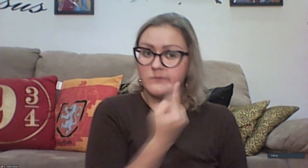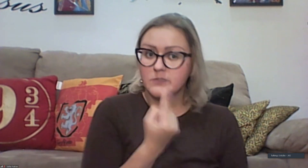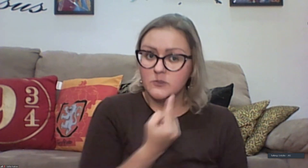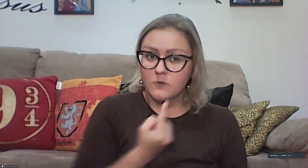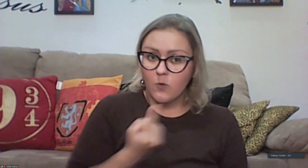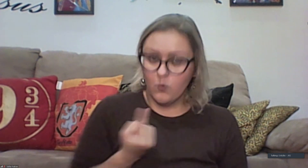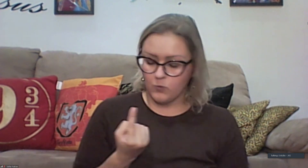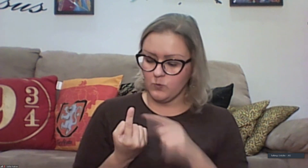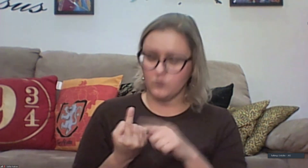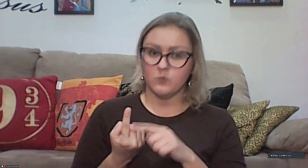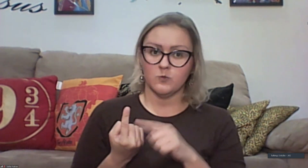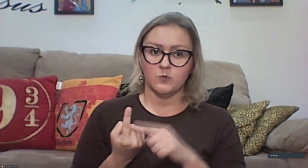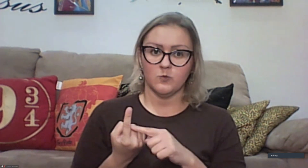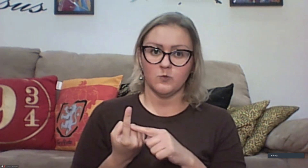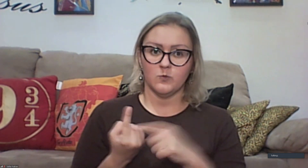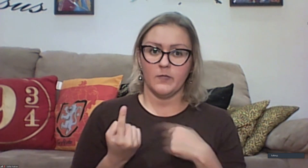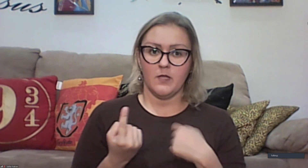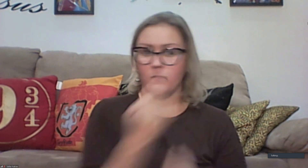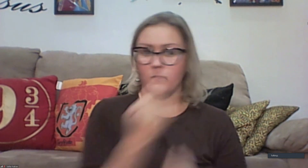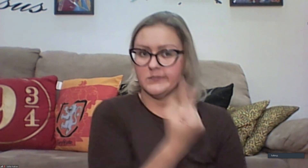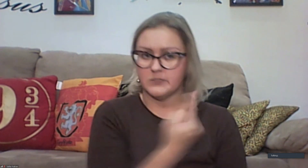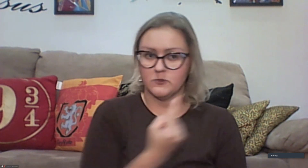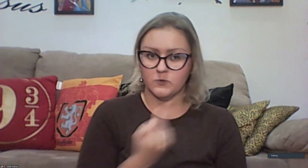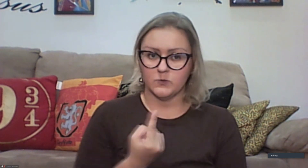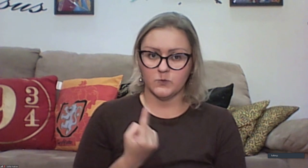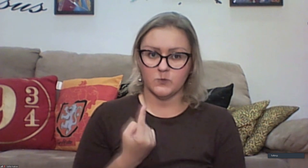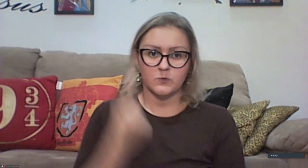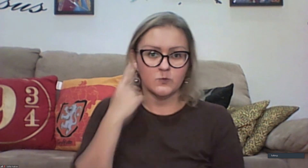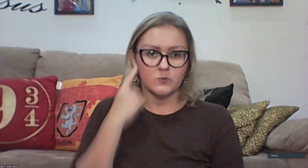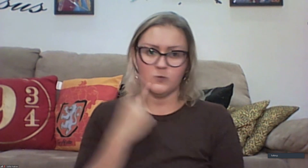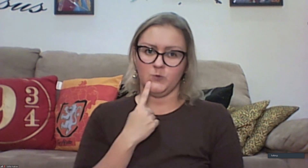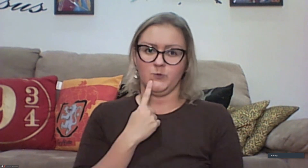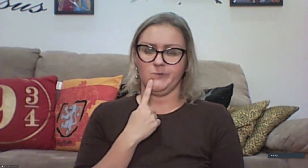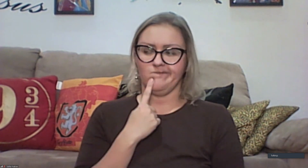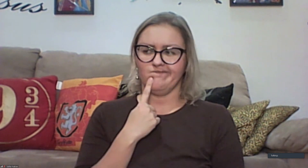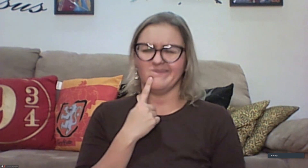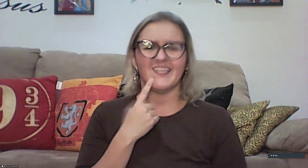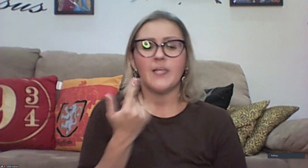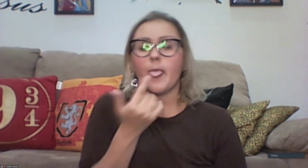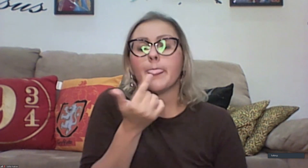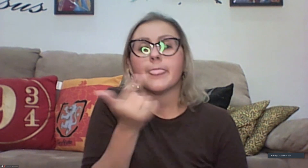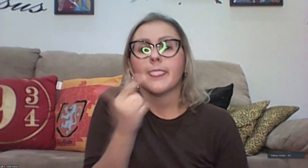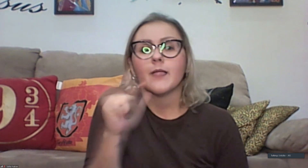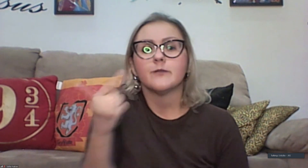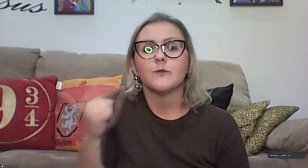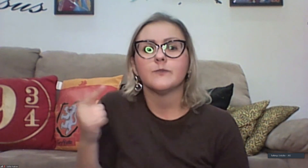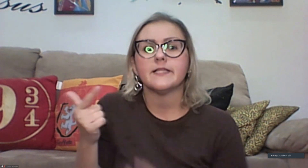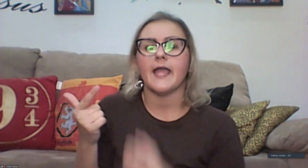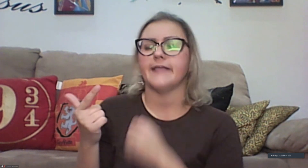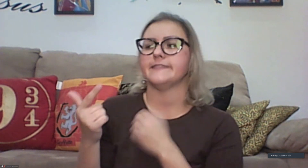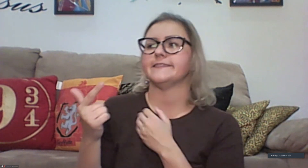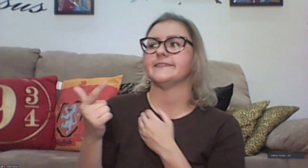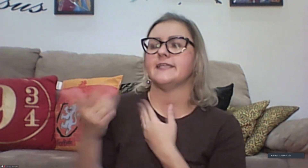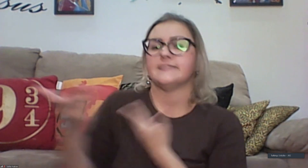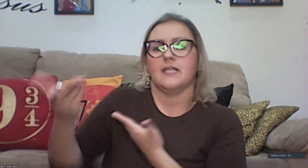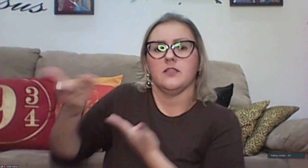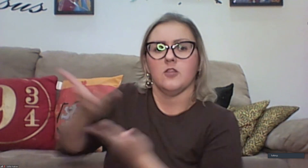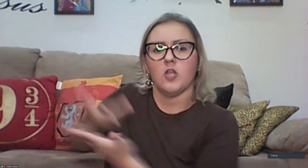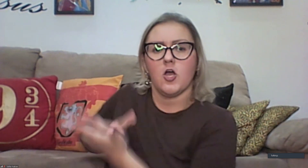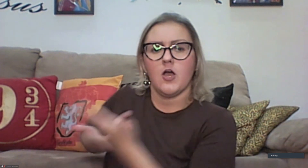Eu era a única surda. Então eu ficava meio que sozinha, né? E assim, eu não tinha